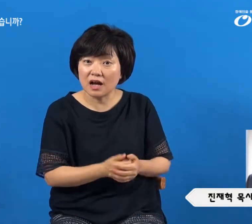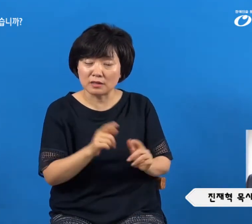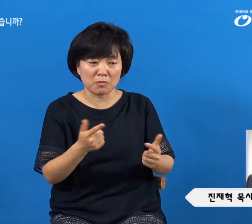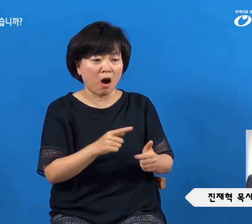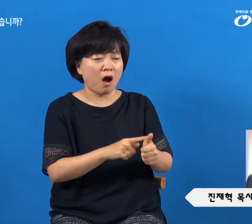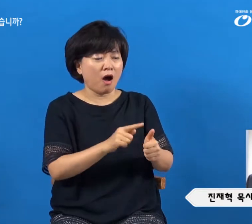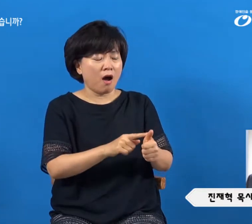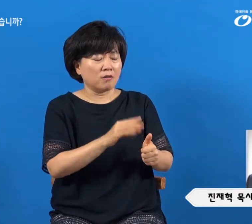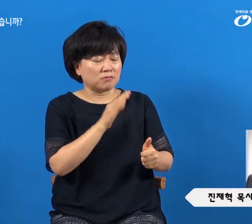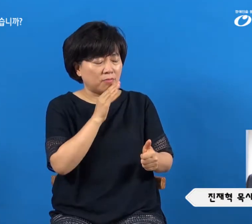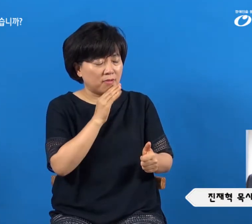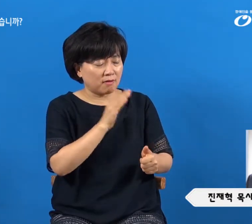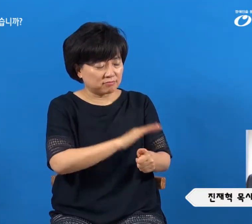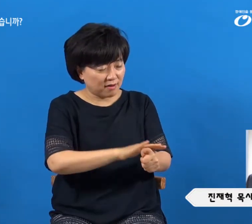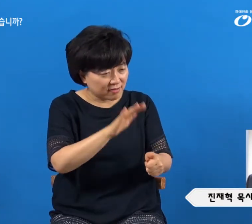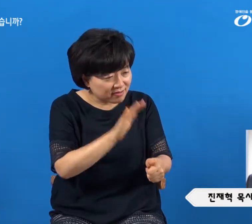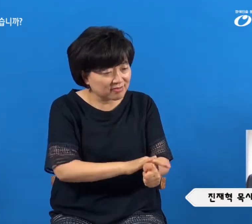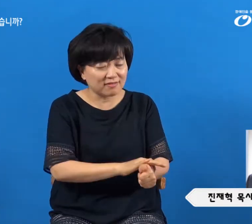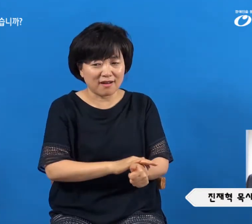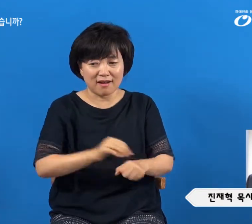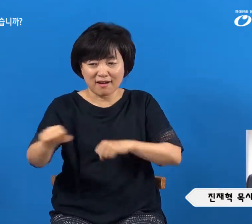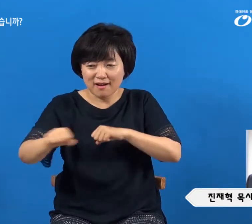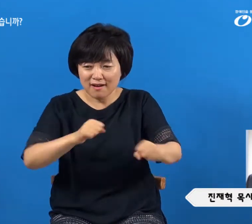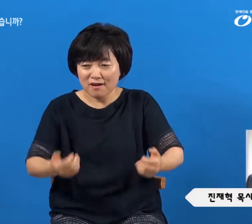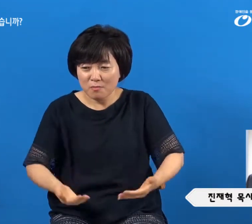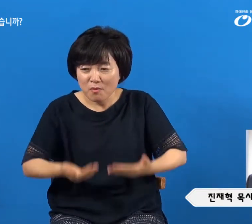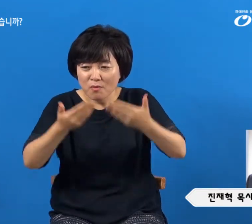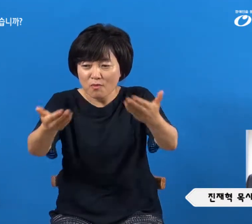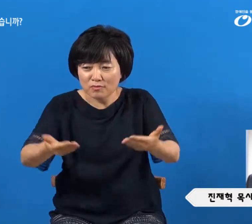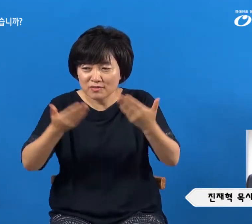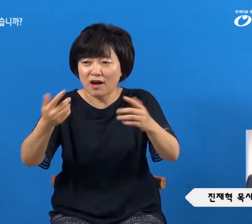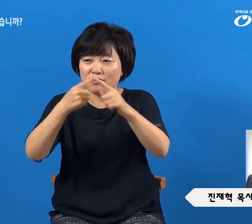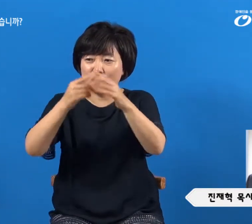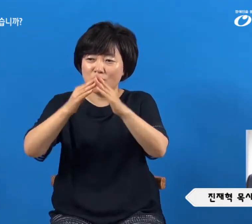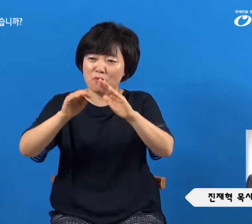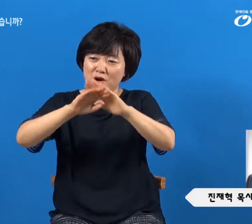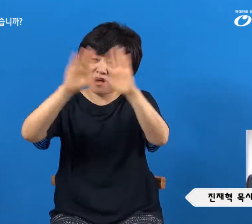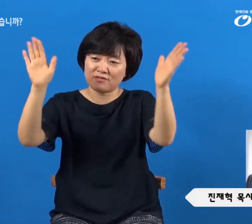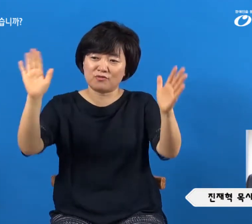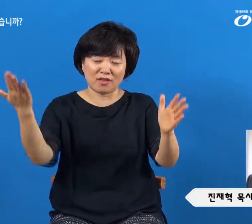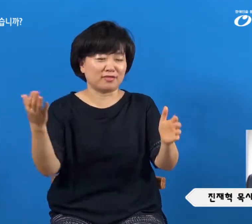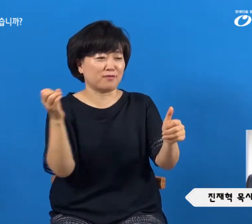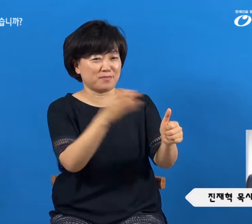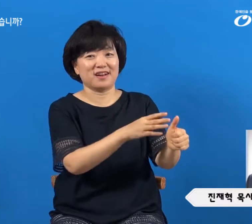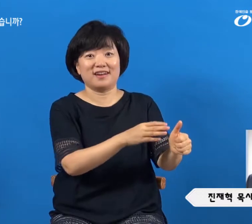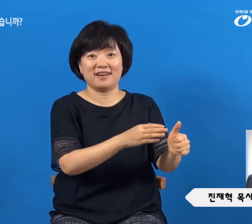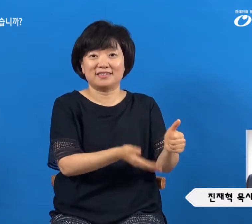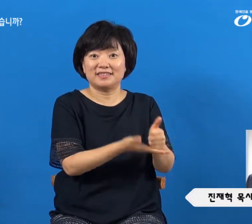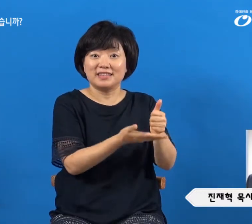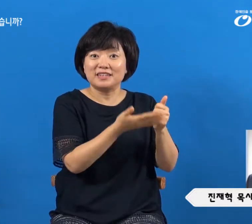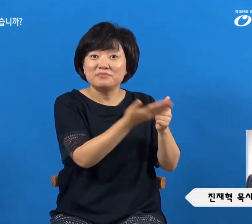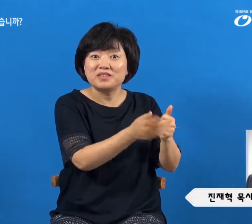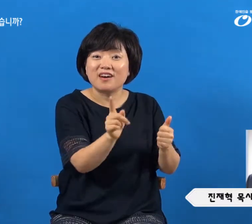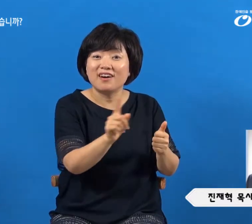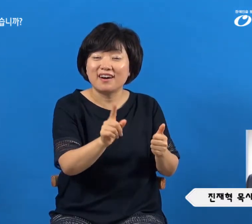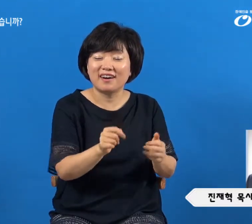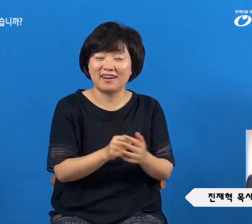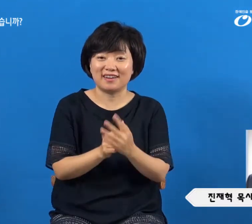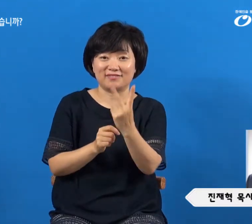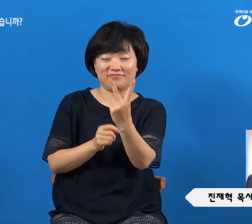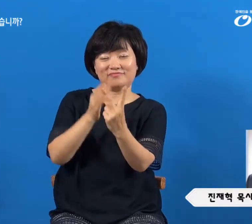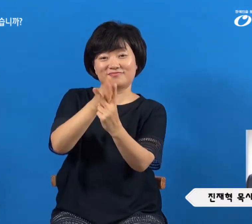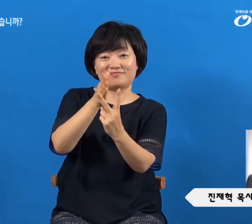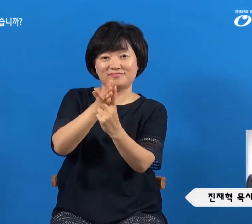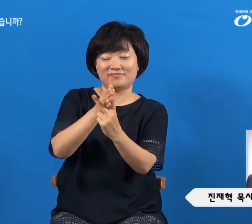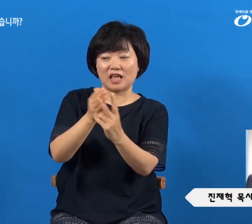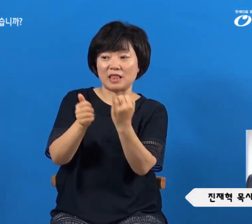밝고 기쁘게 합니다 라고 이야기합니까? 남편이 일하다가 집에 오니까 아내가 소파에서